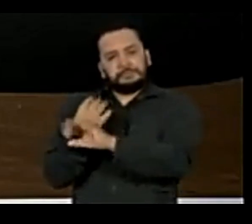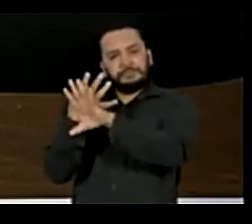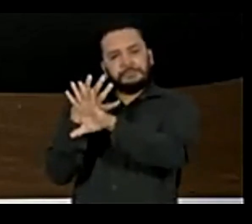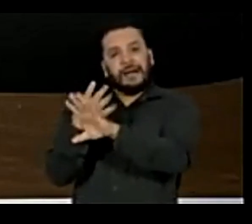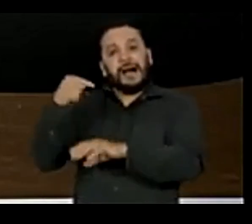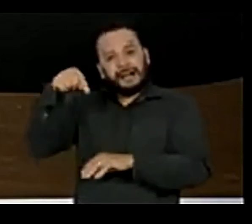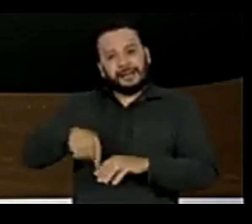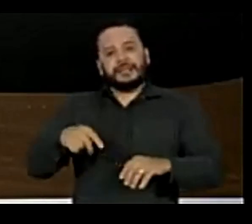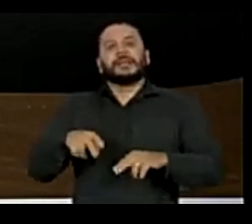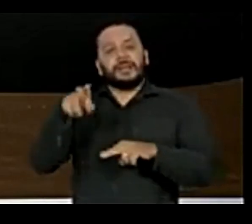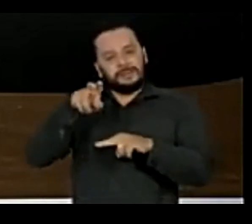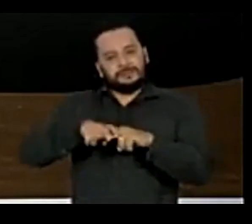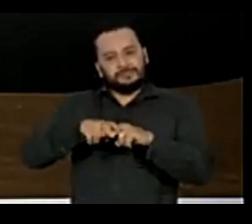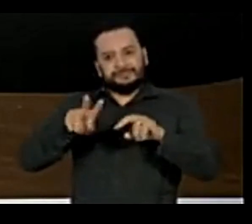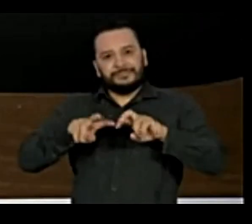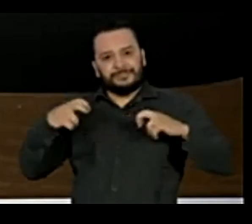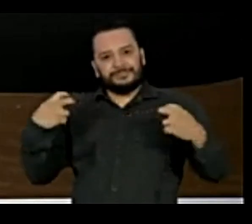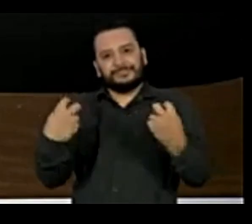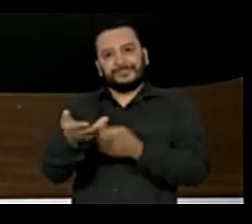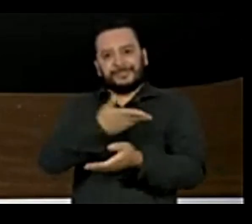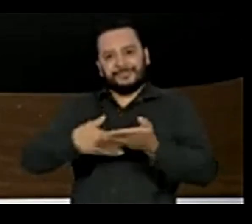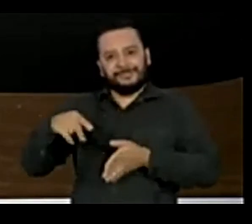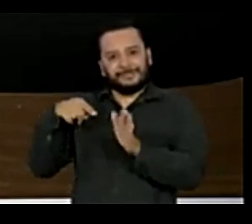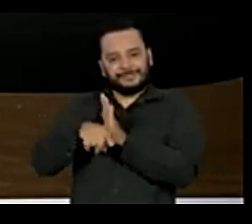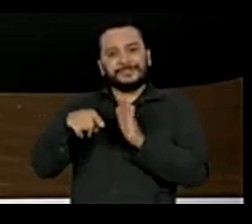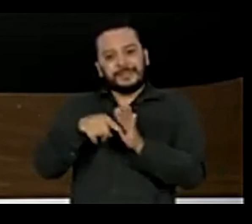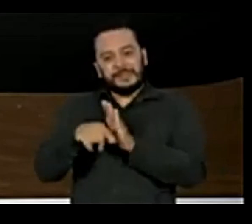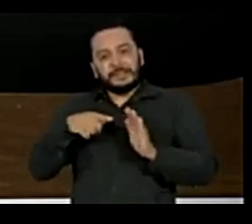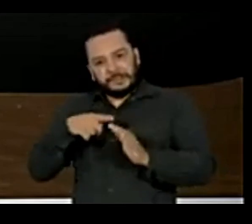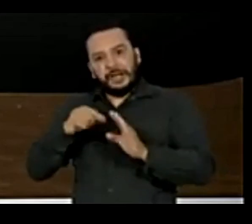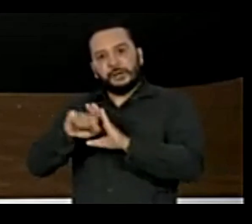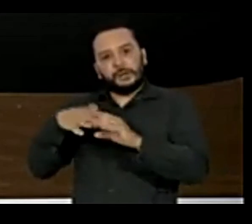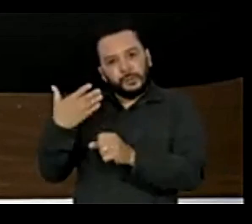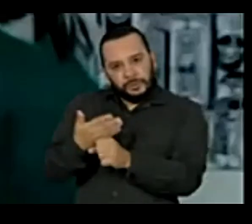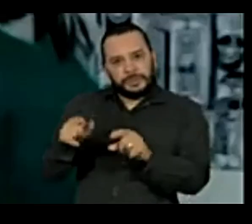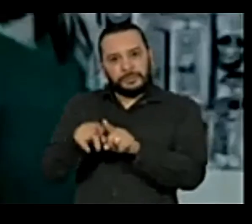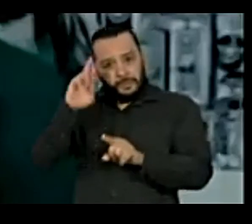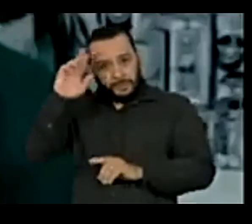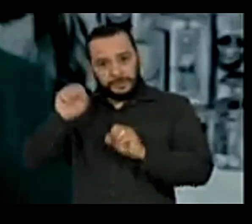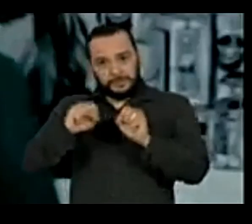Viva, o influenciador digital e empresário Felipe Neto.